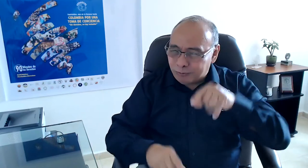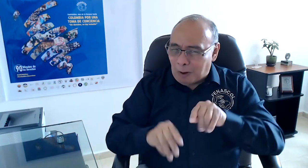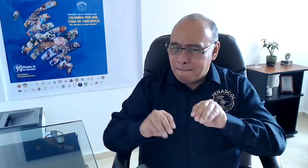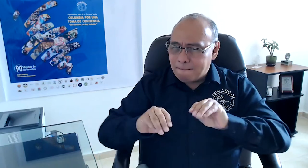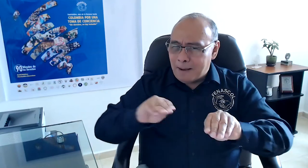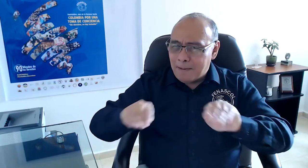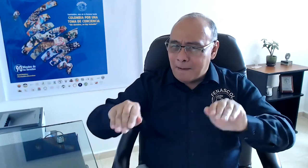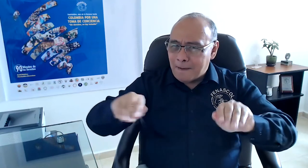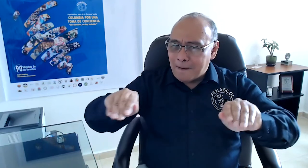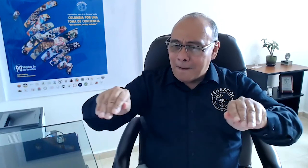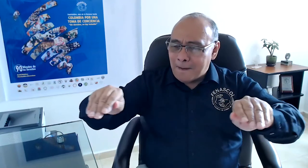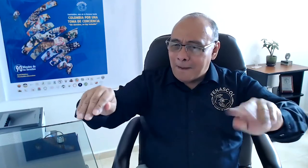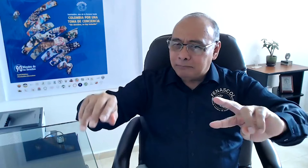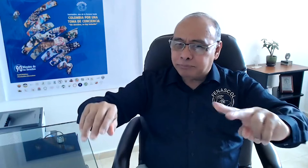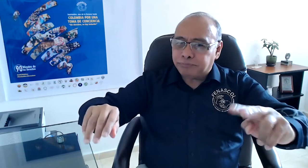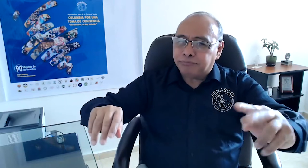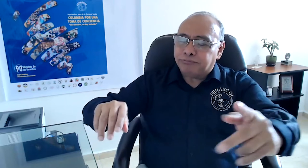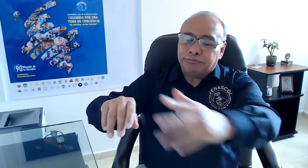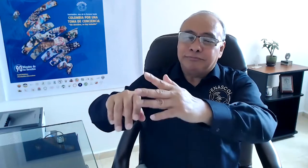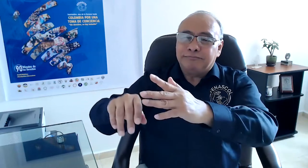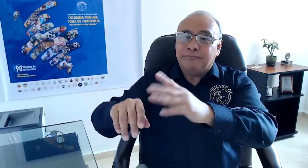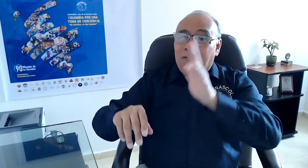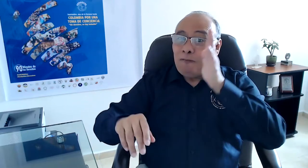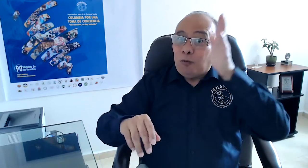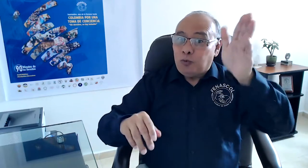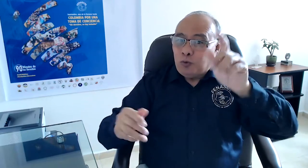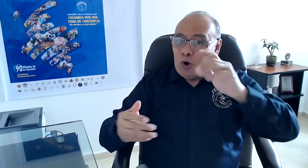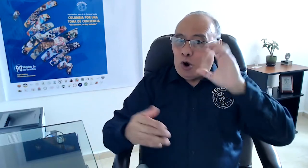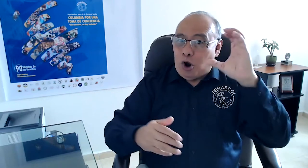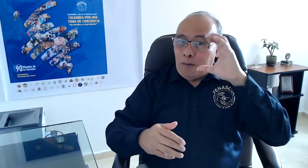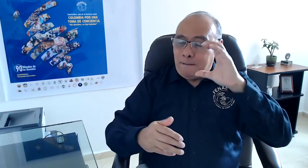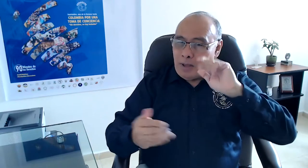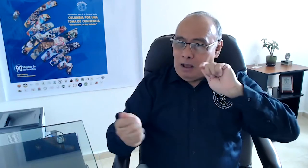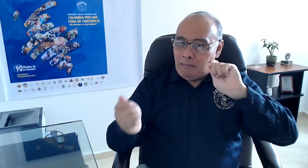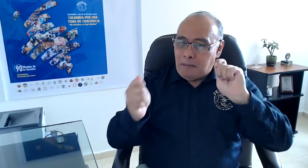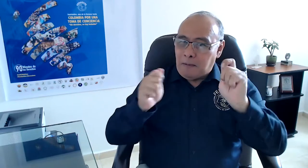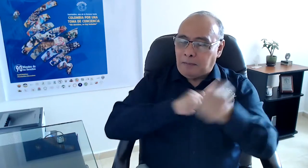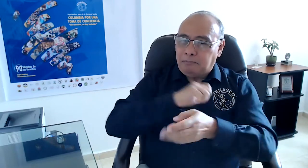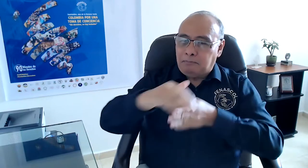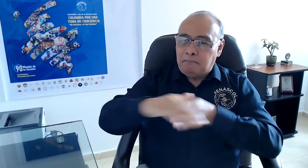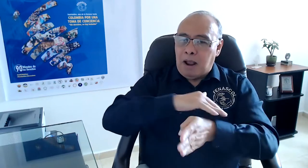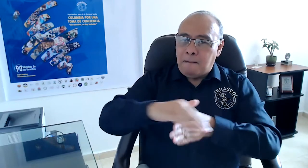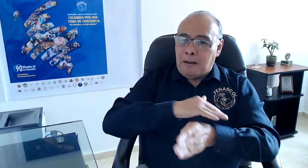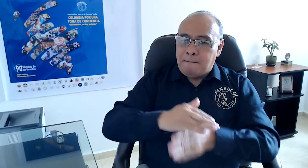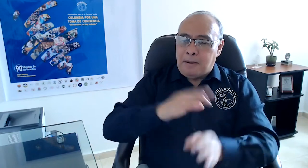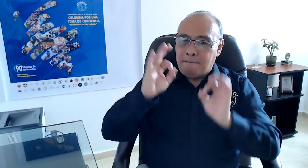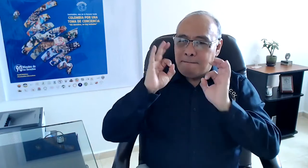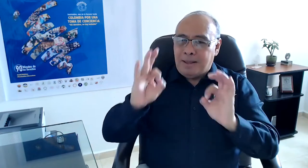Les invitamos nuevamente para que se sumen a este reto por una Colombia realmente